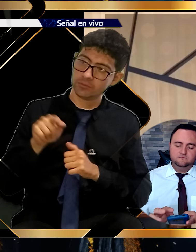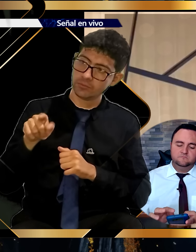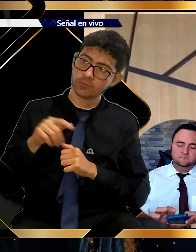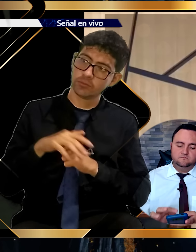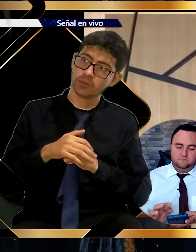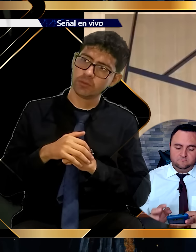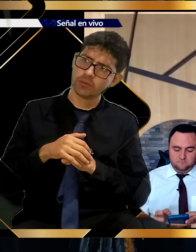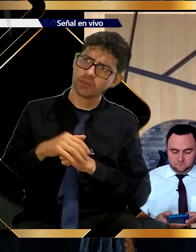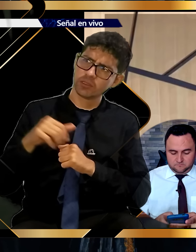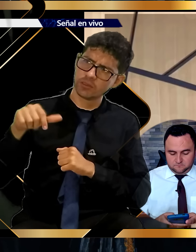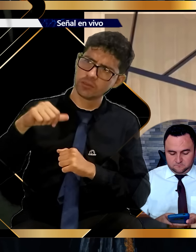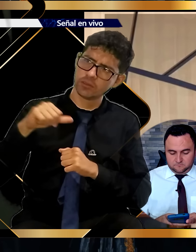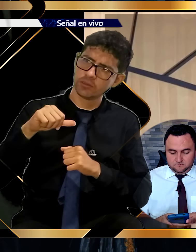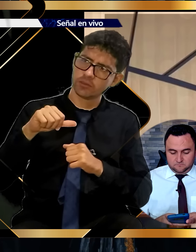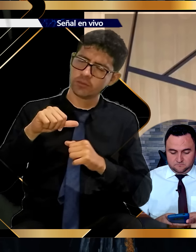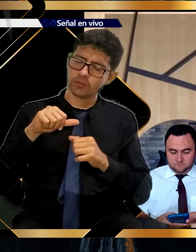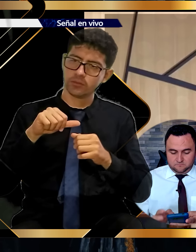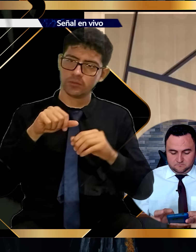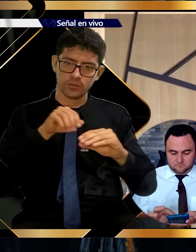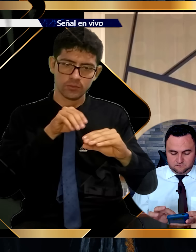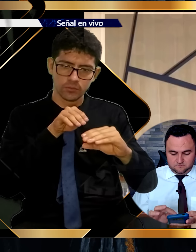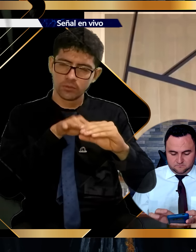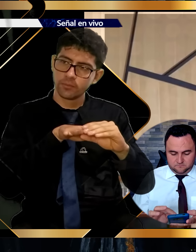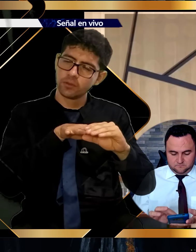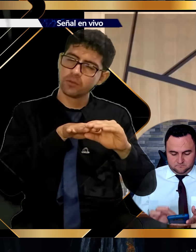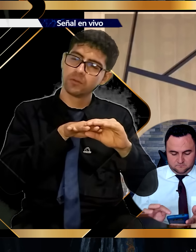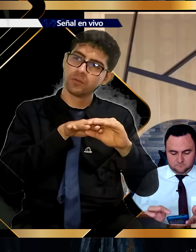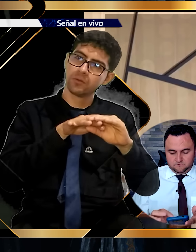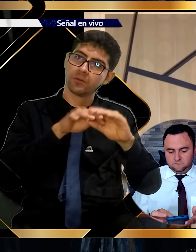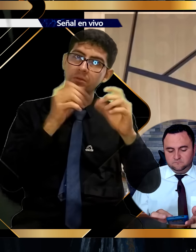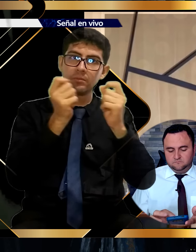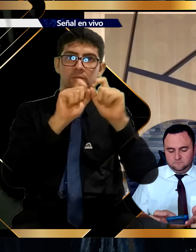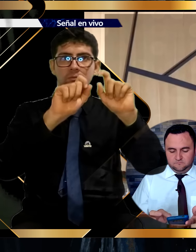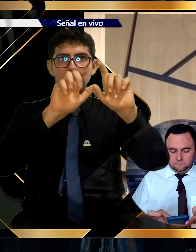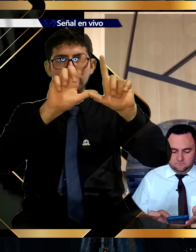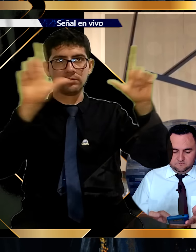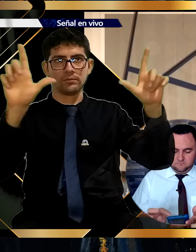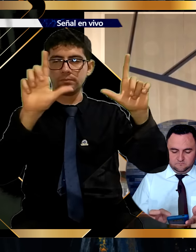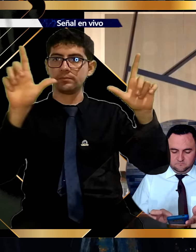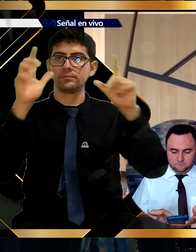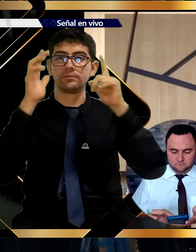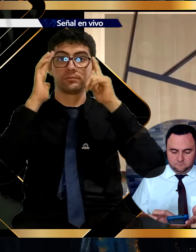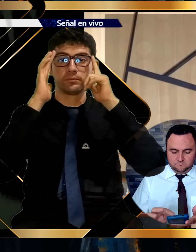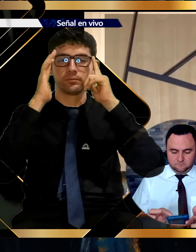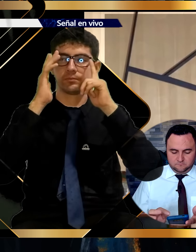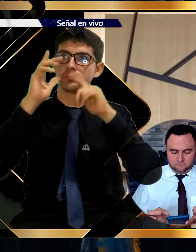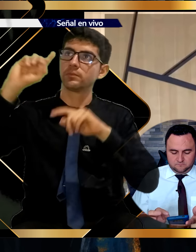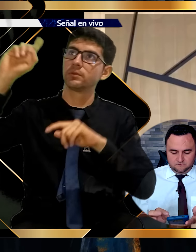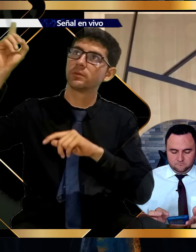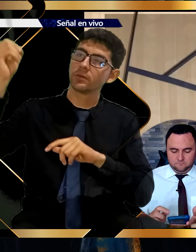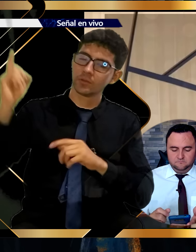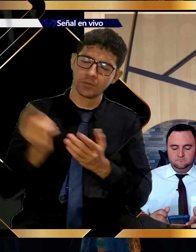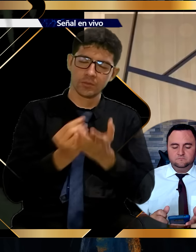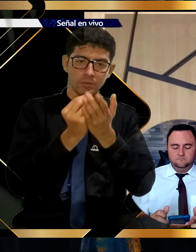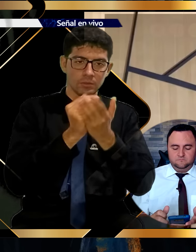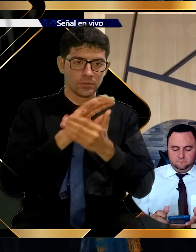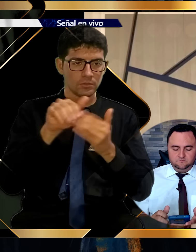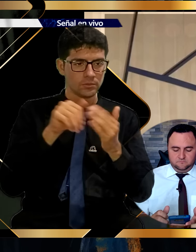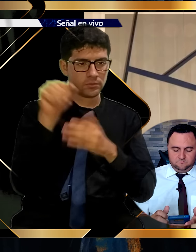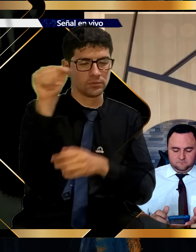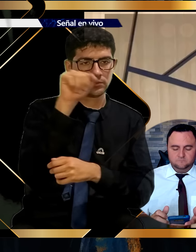película de la venida del Señor. Falsa. Los carros se chocan.